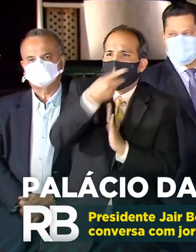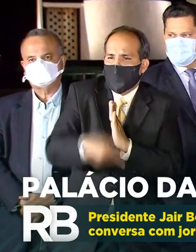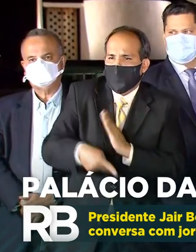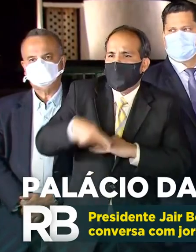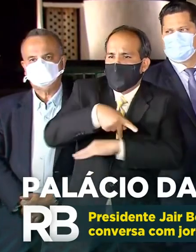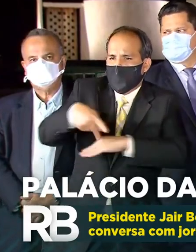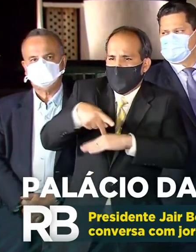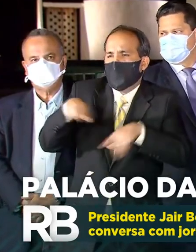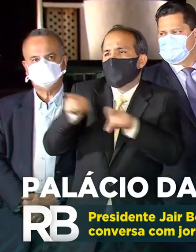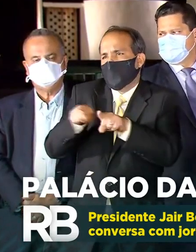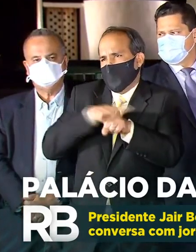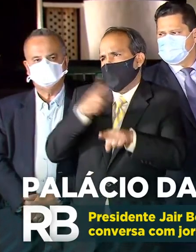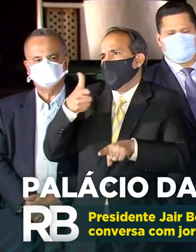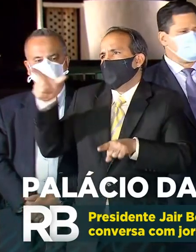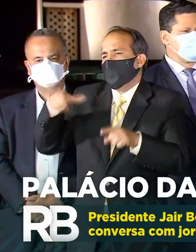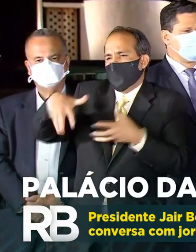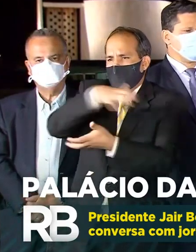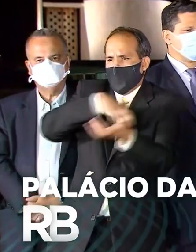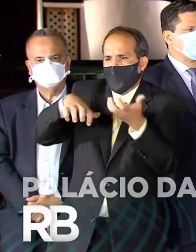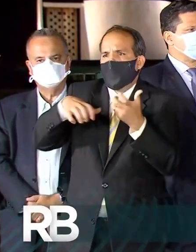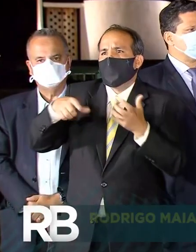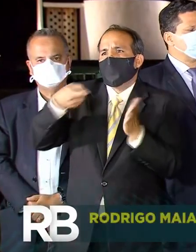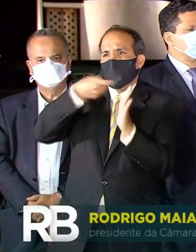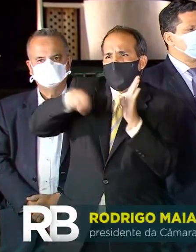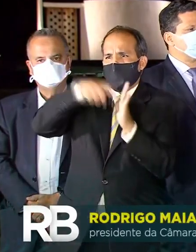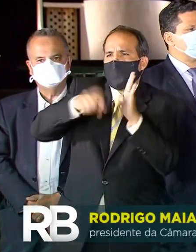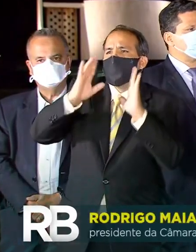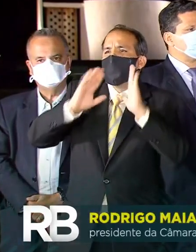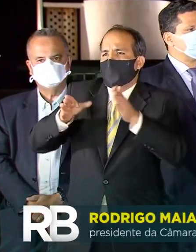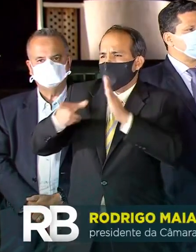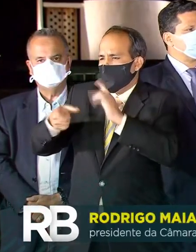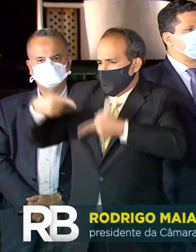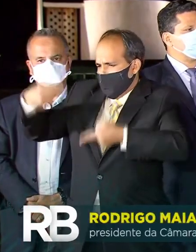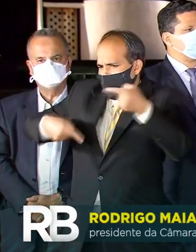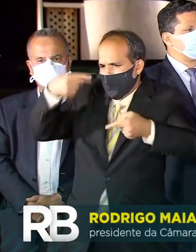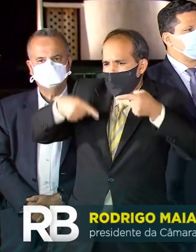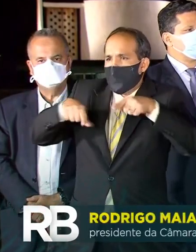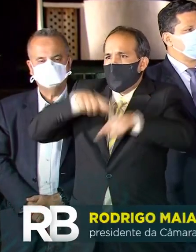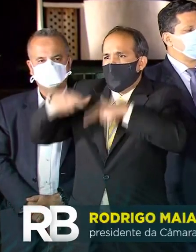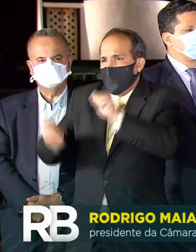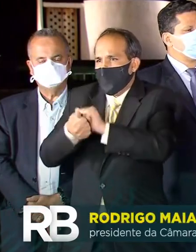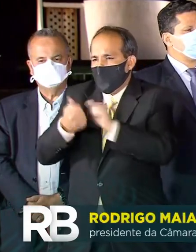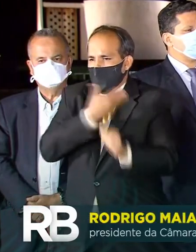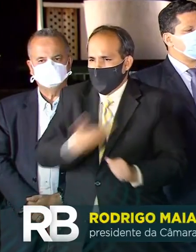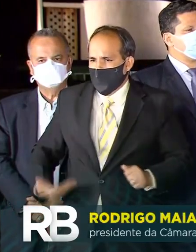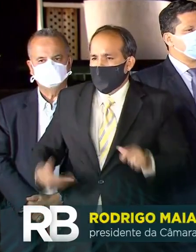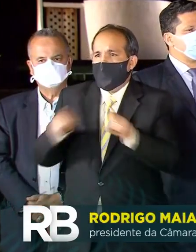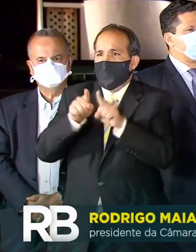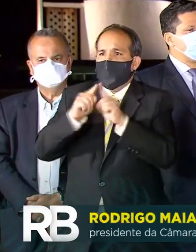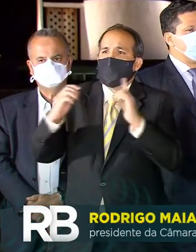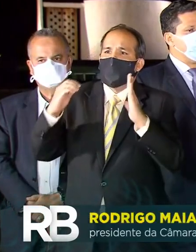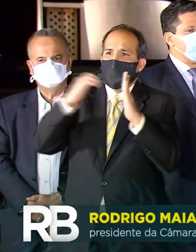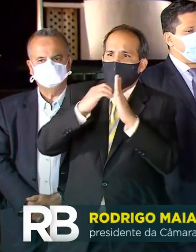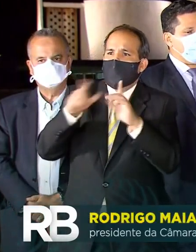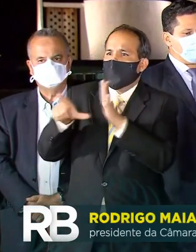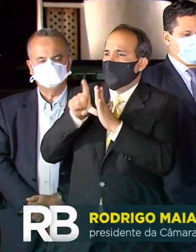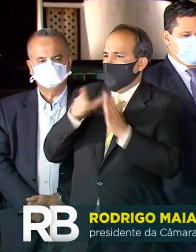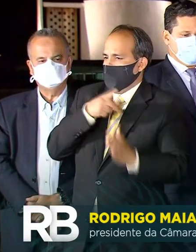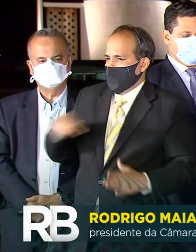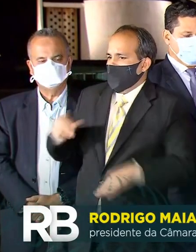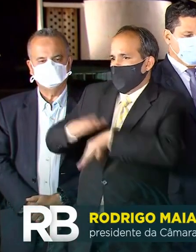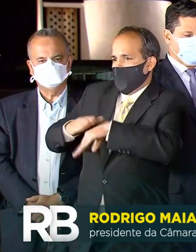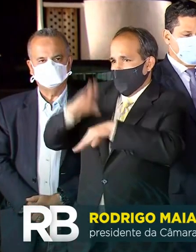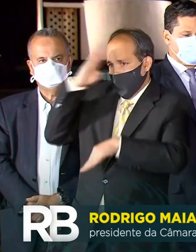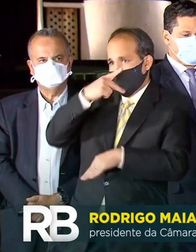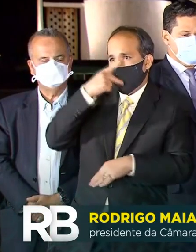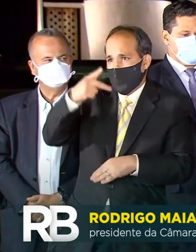claro, outras reformas, como a tributária que a gente vem discutindo, trabalhando em conjunto com o governo e com o Senado. E, claro, como o presidente acabou de falar, a reforma